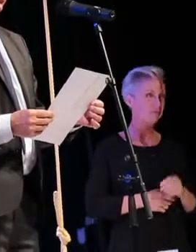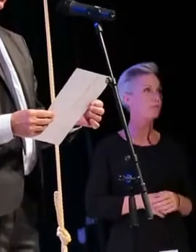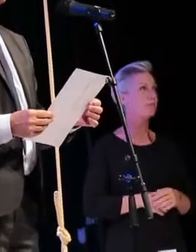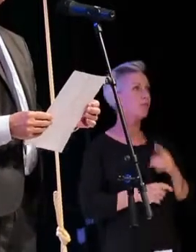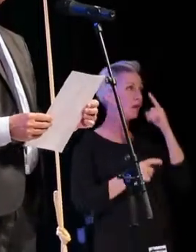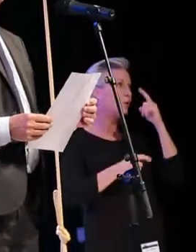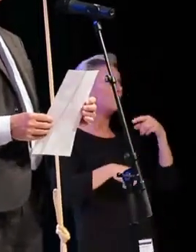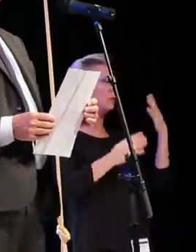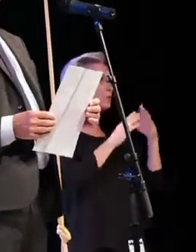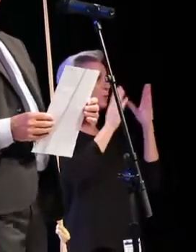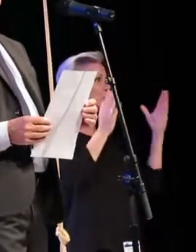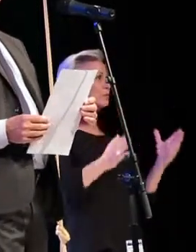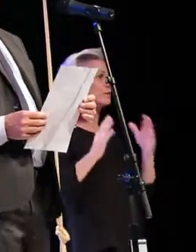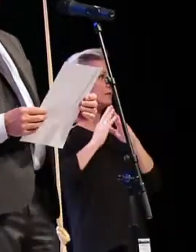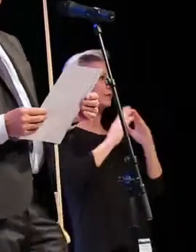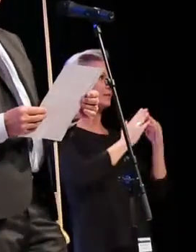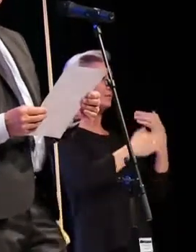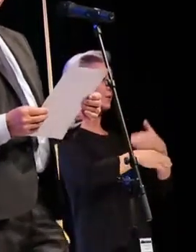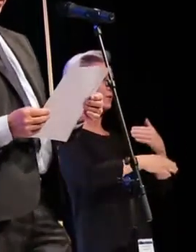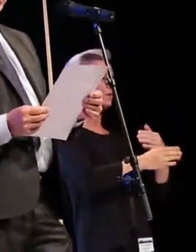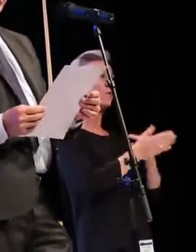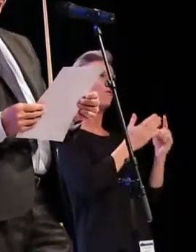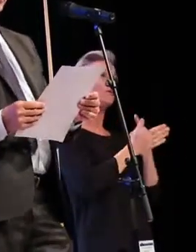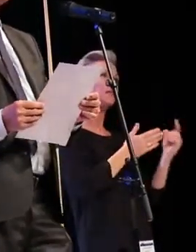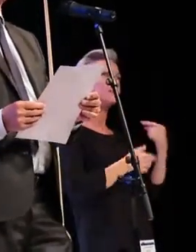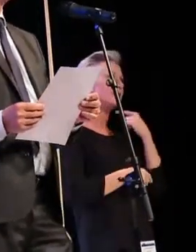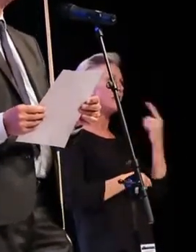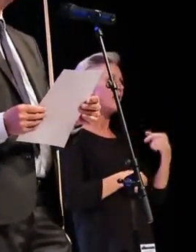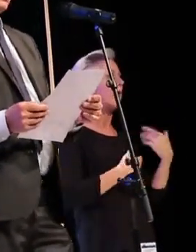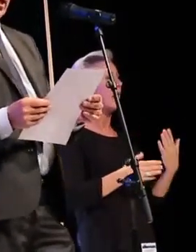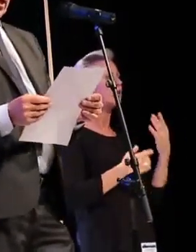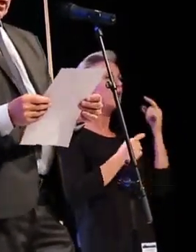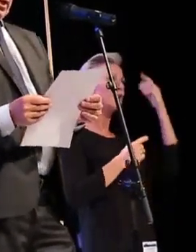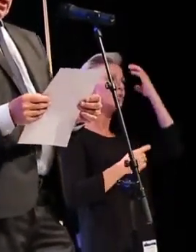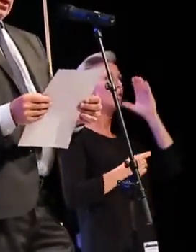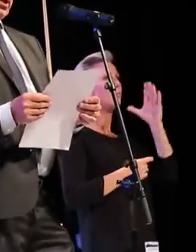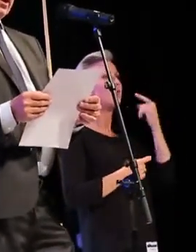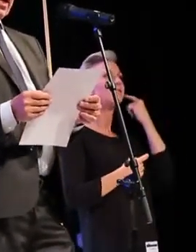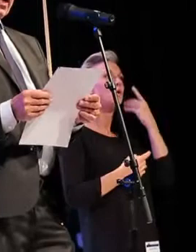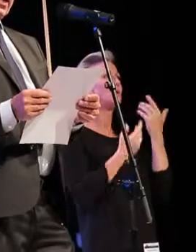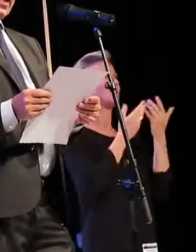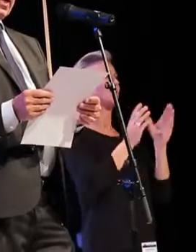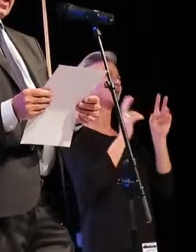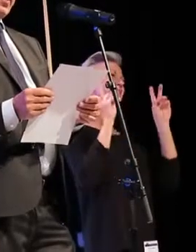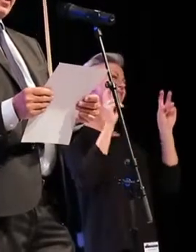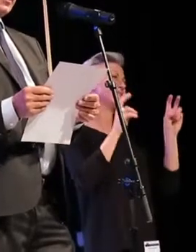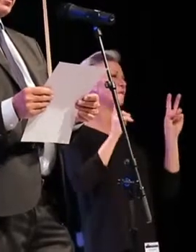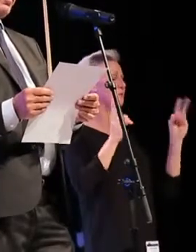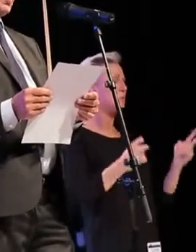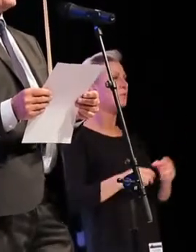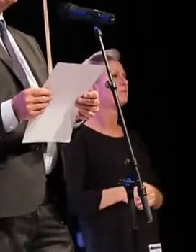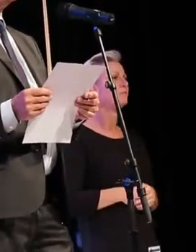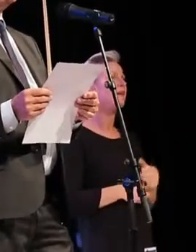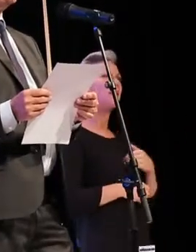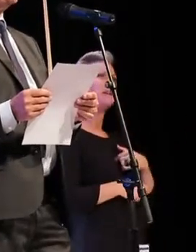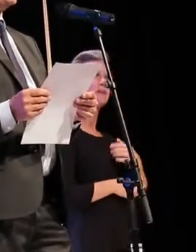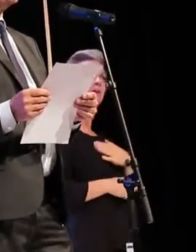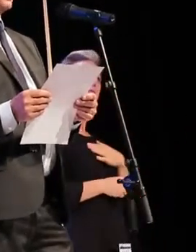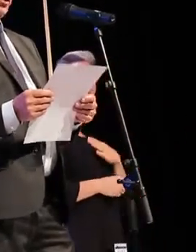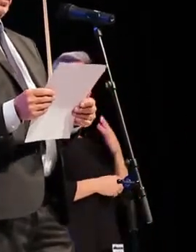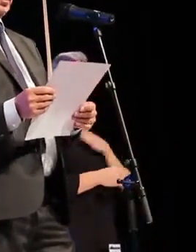Kulturhuset Stadsteatern kallas ofta för stockholmarnas vardagsrum. Jag tänker lika gärna på det som